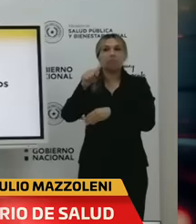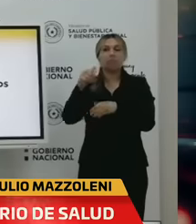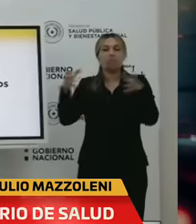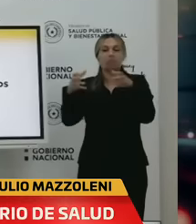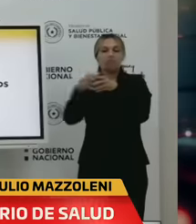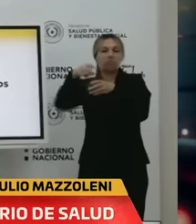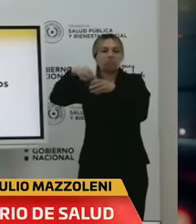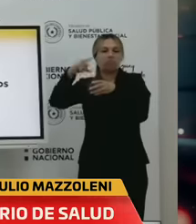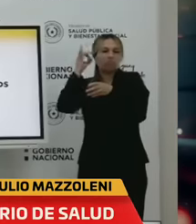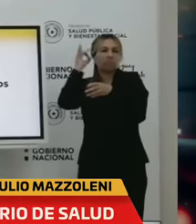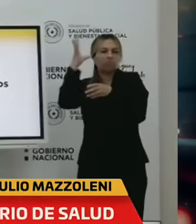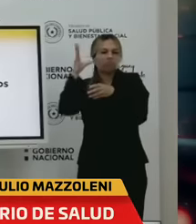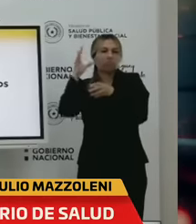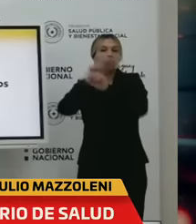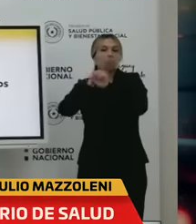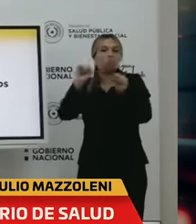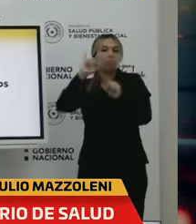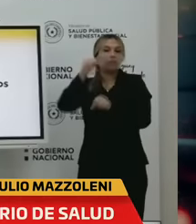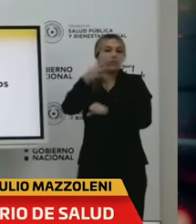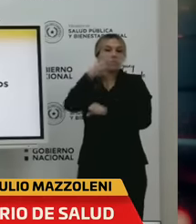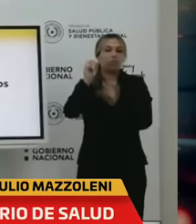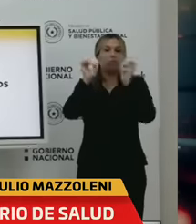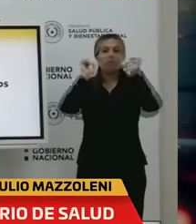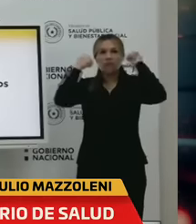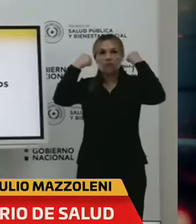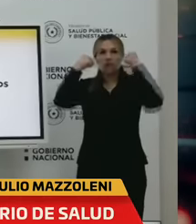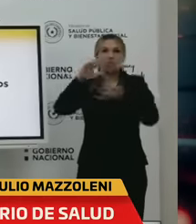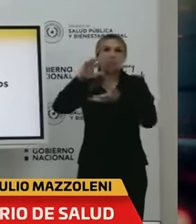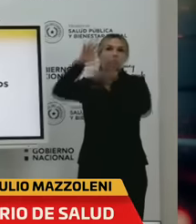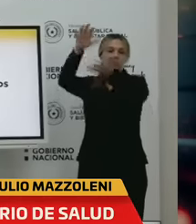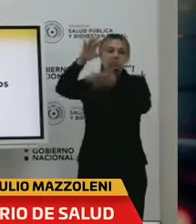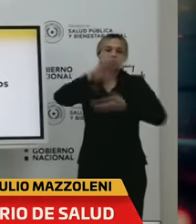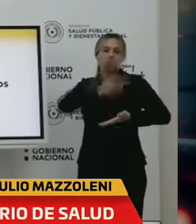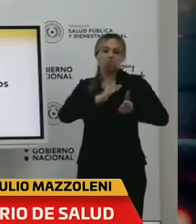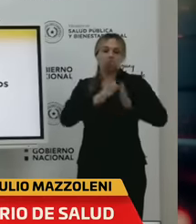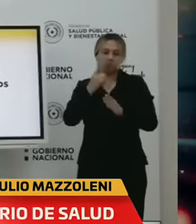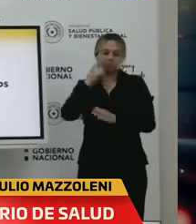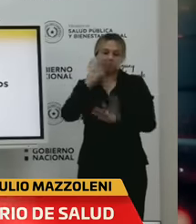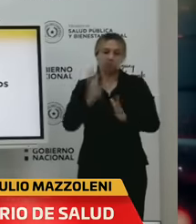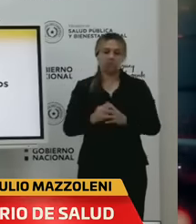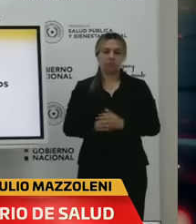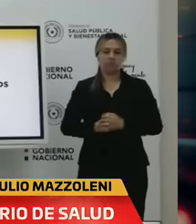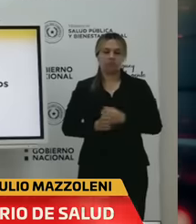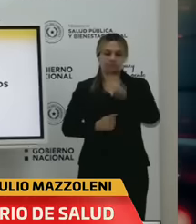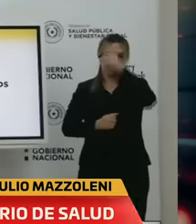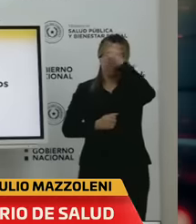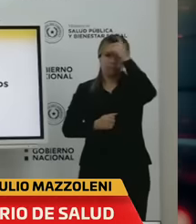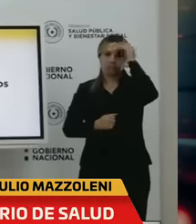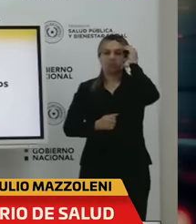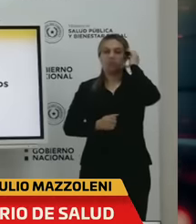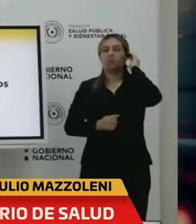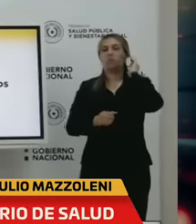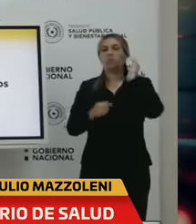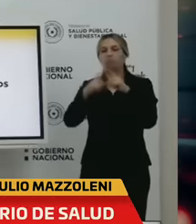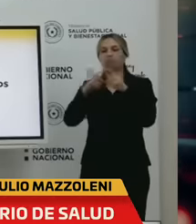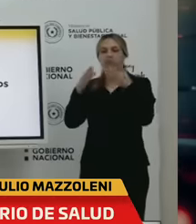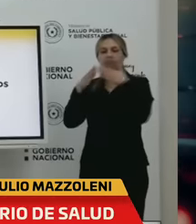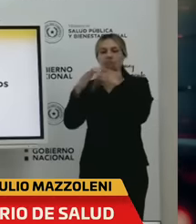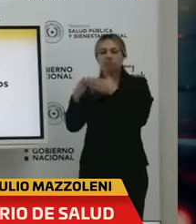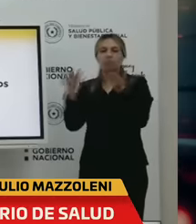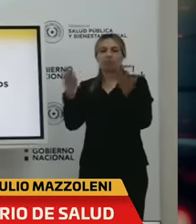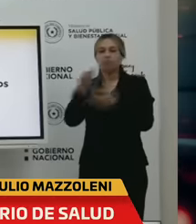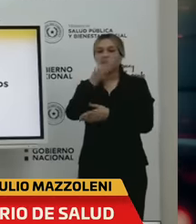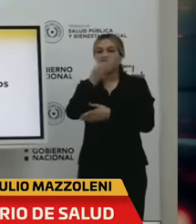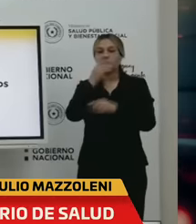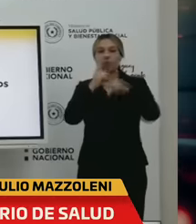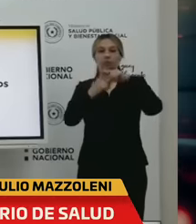área para ver si podemos satisfacer ese pedido cuanto antes. Radio Primero de Marzo, en el eventual caso de que se disparen